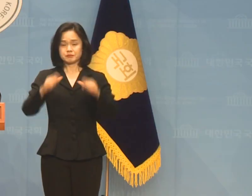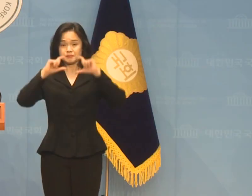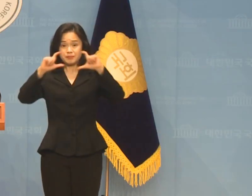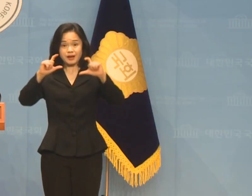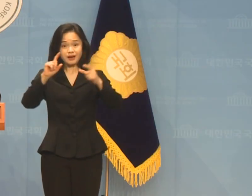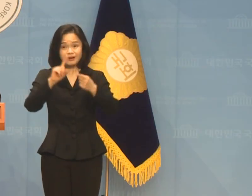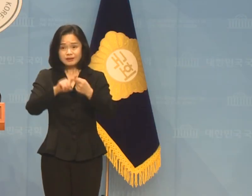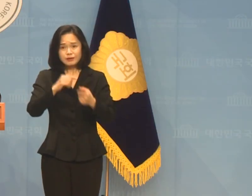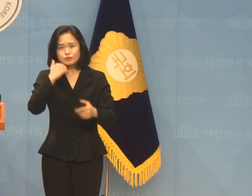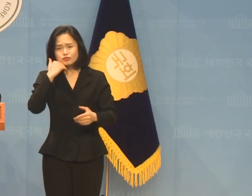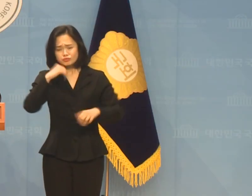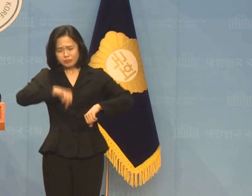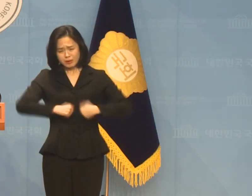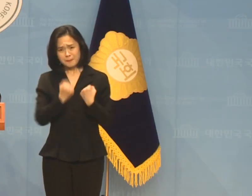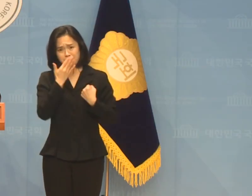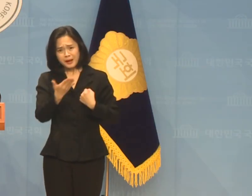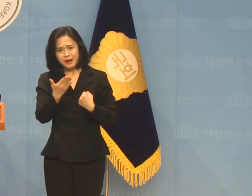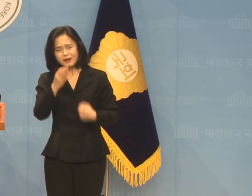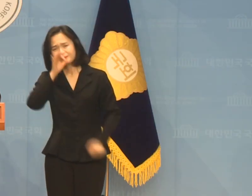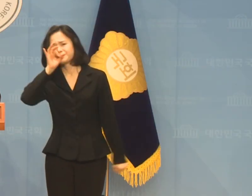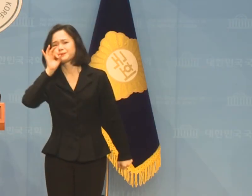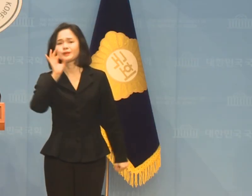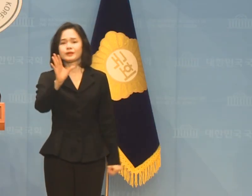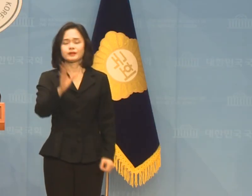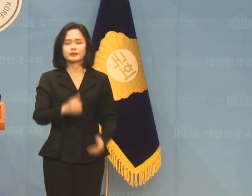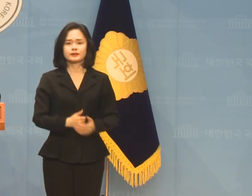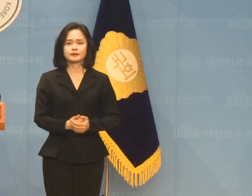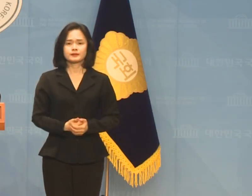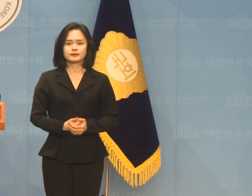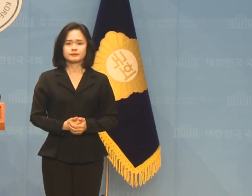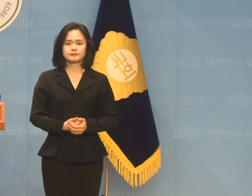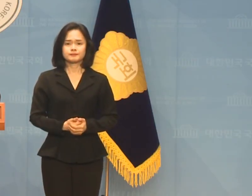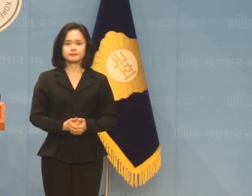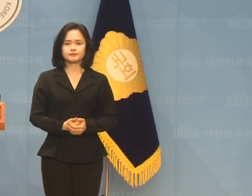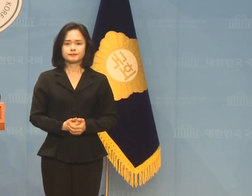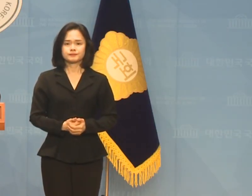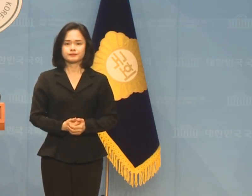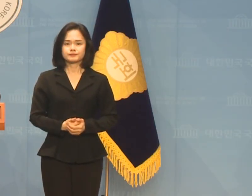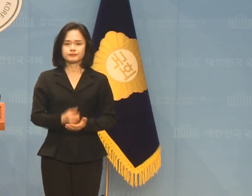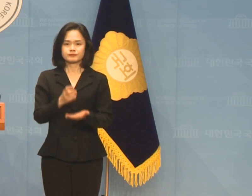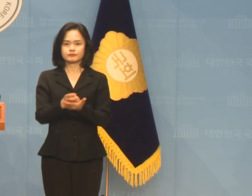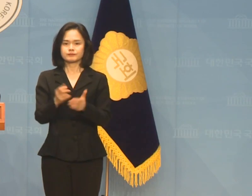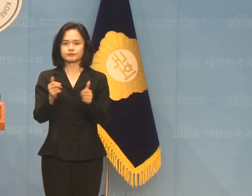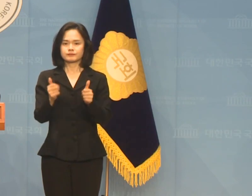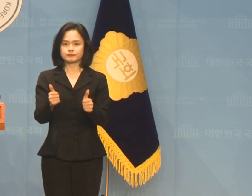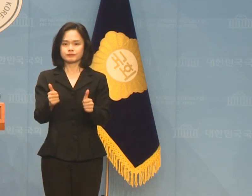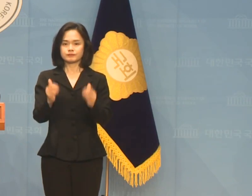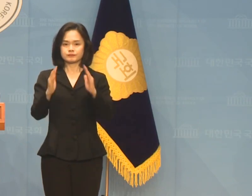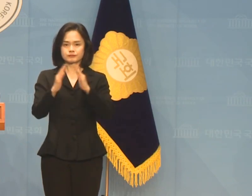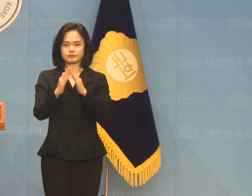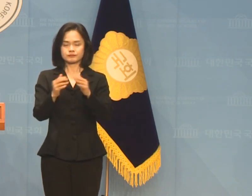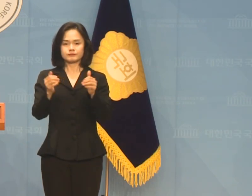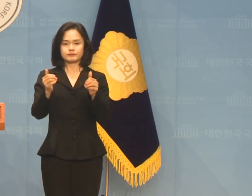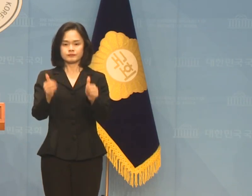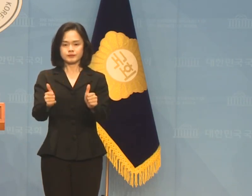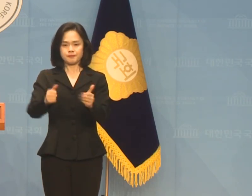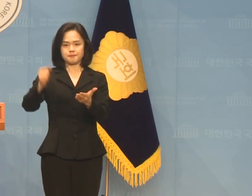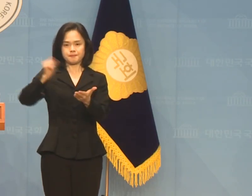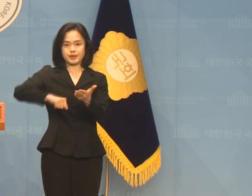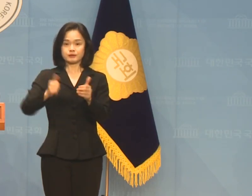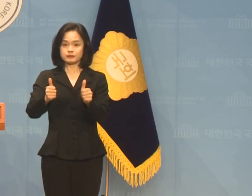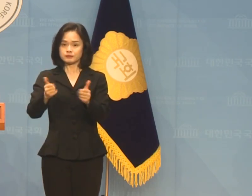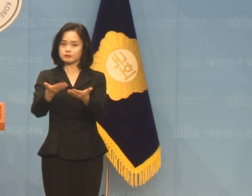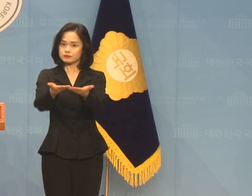결코 없을 것입니다. 그러므로 헌법재판소 재판관들께 말씀드립니다.